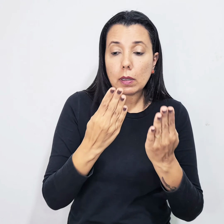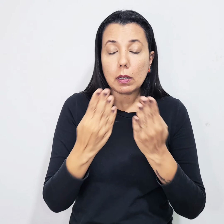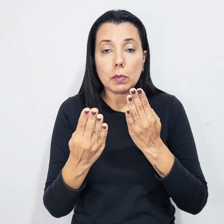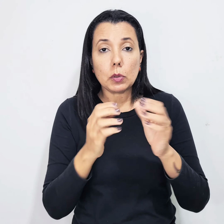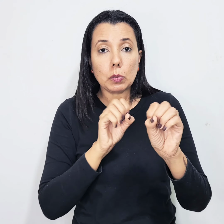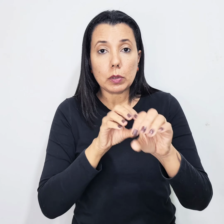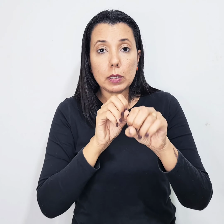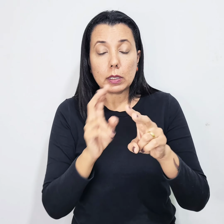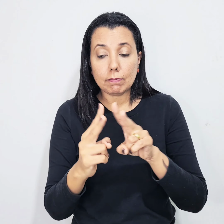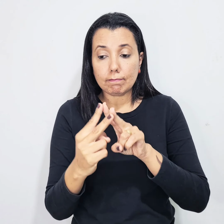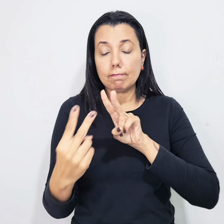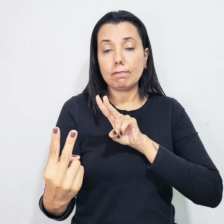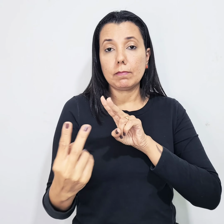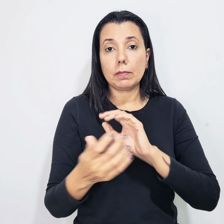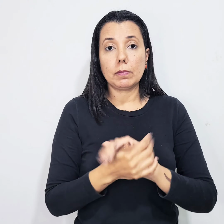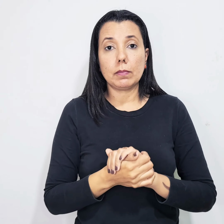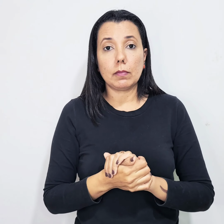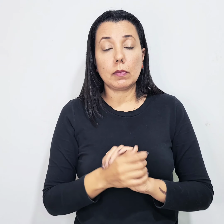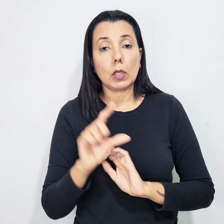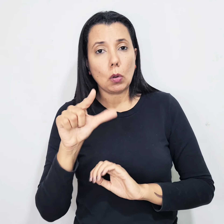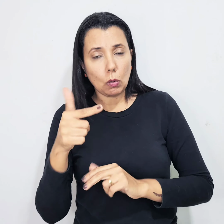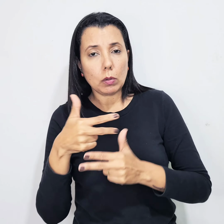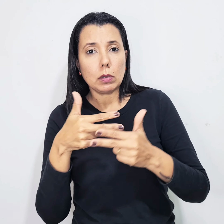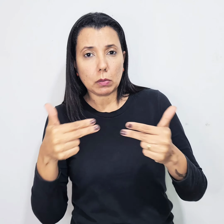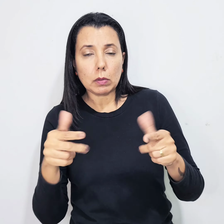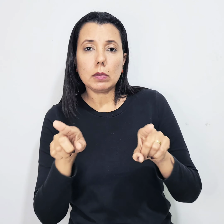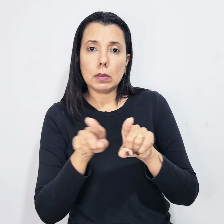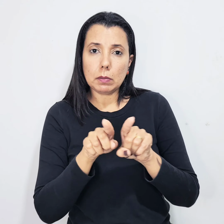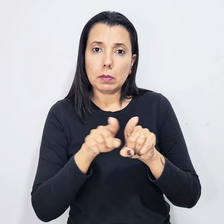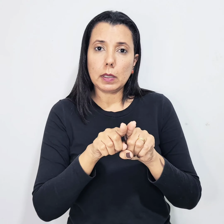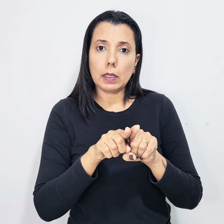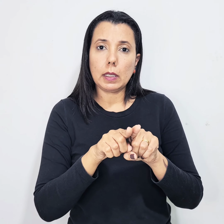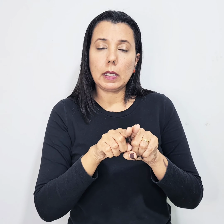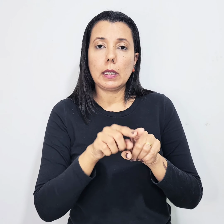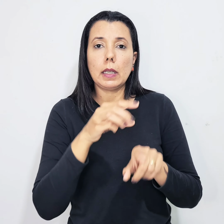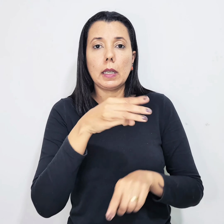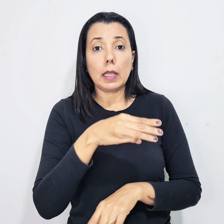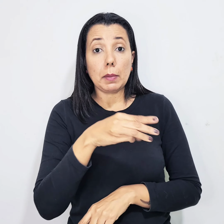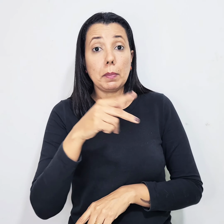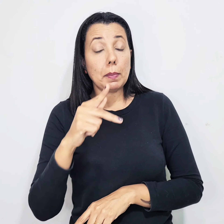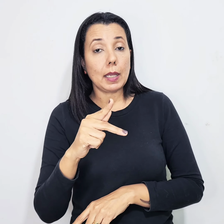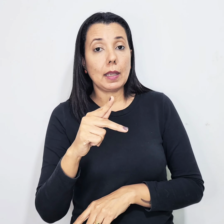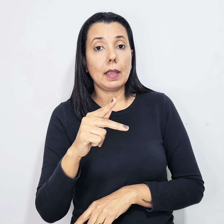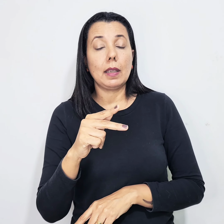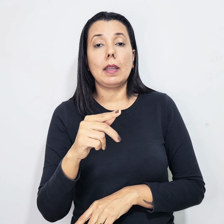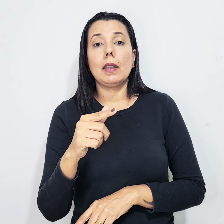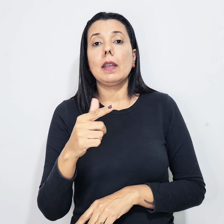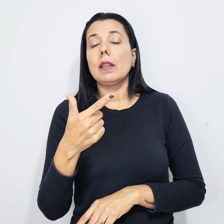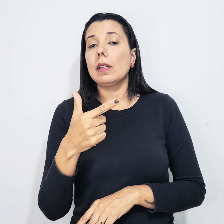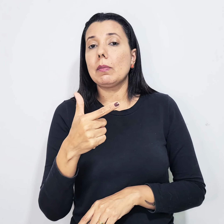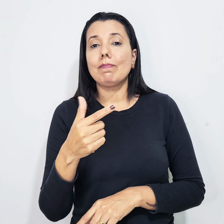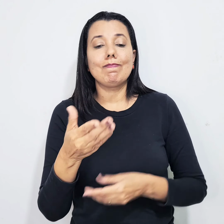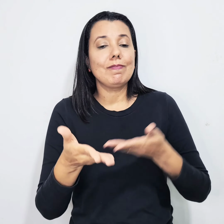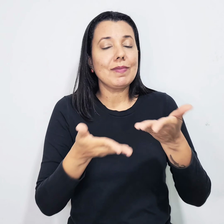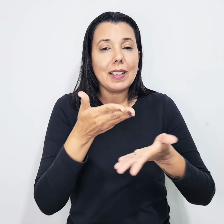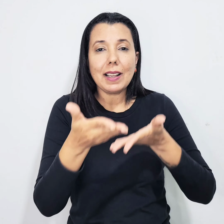à distância. Outro ponto é que a MP não deve tratar de outros temas